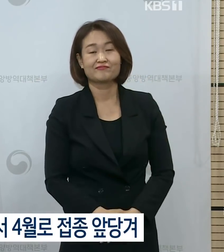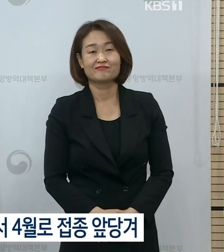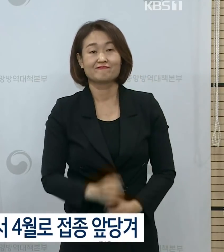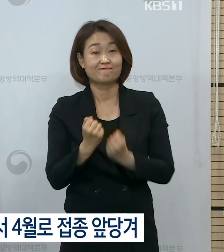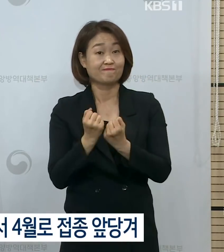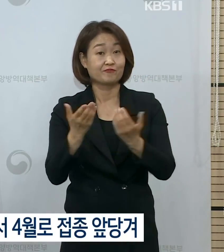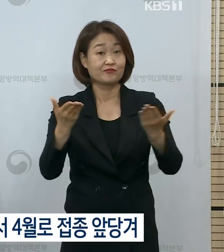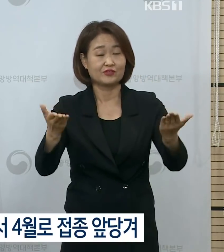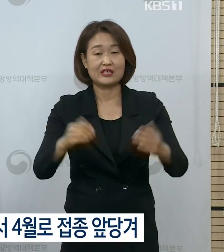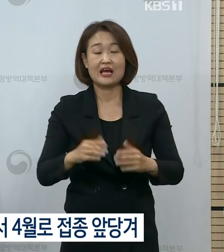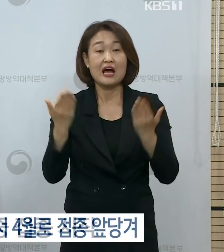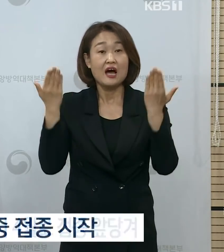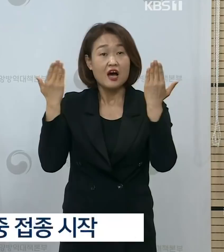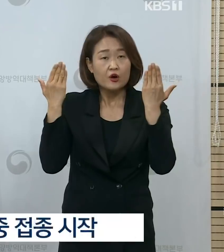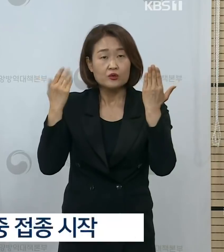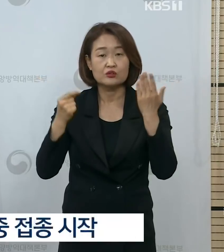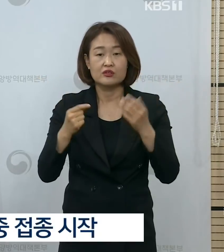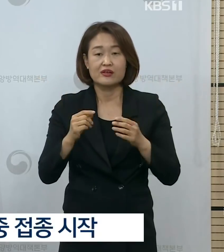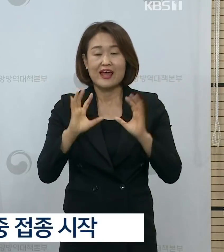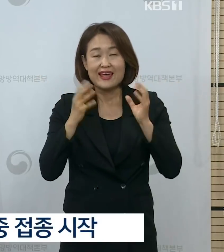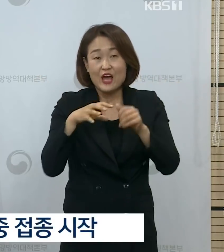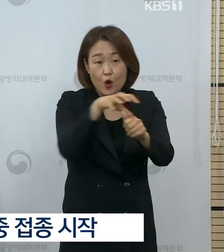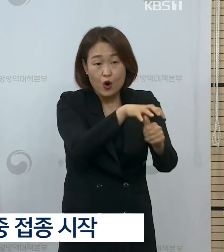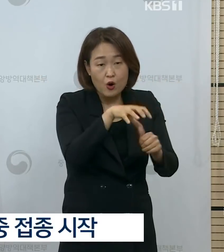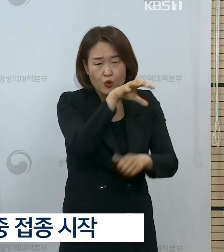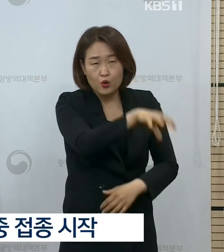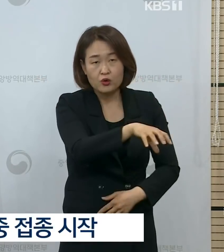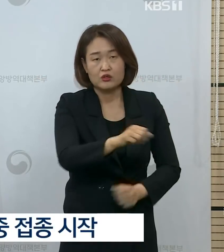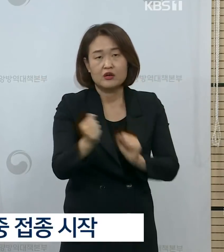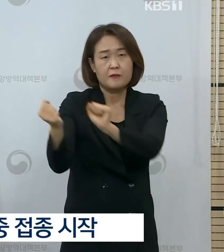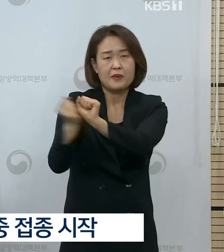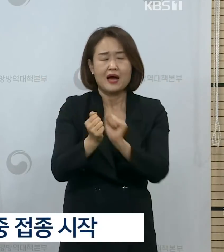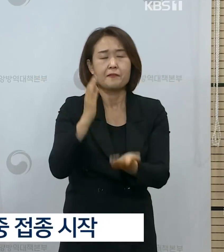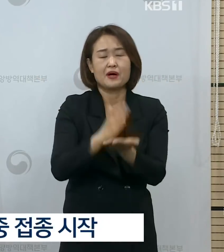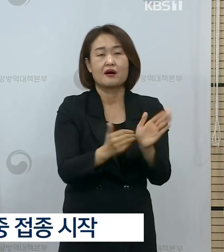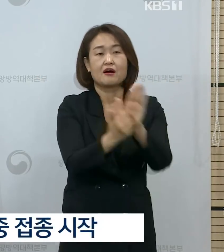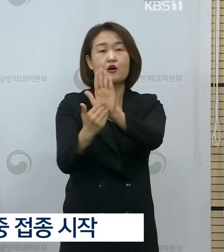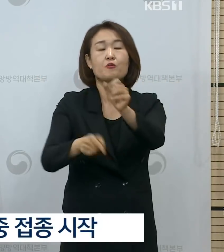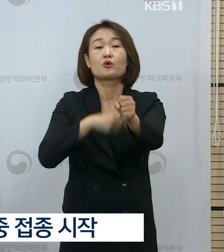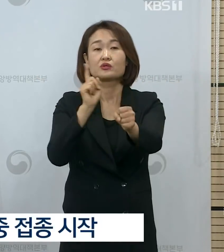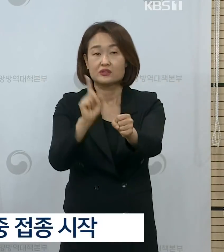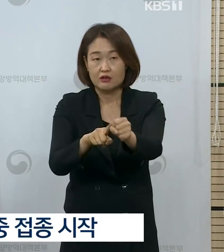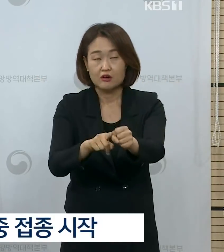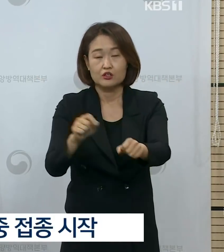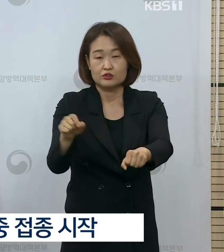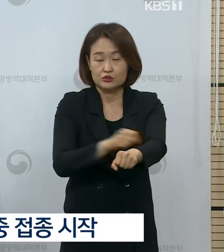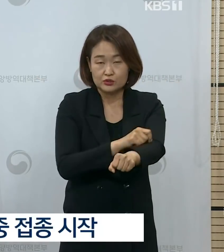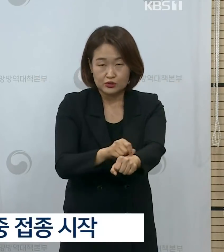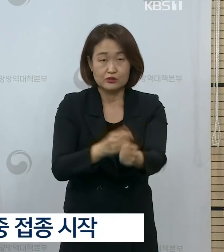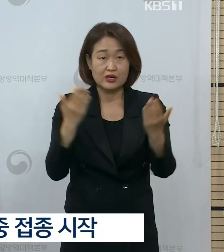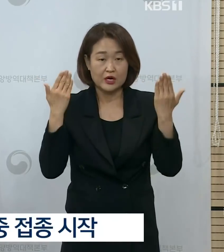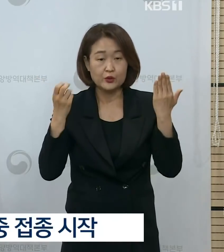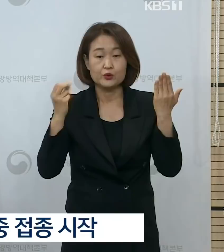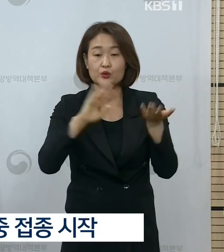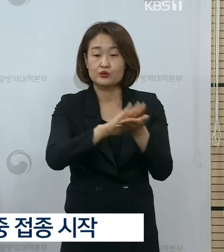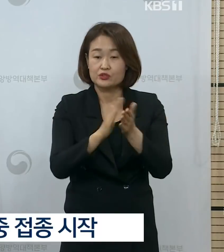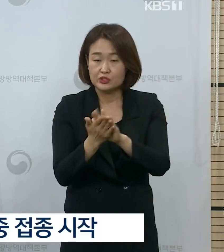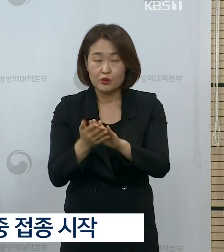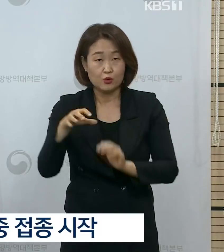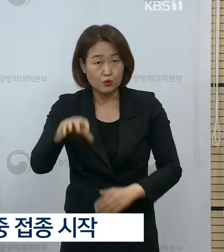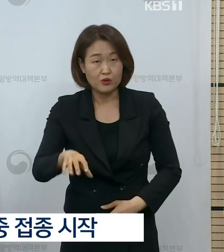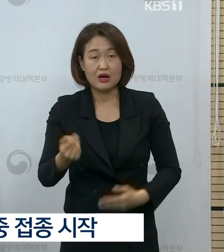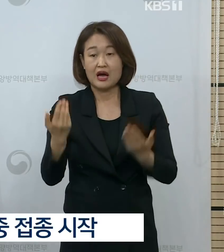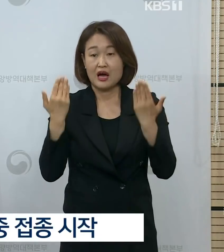학교와 돌봄 공간을 감염으로부터 보호하기 위해서 특수교육 종사자와 유치원, 학교 내의